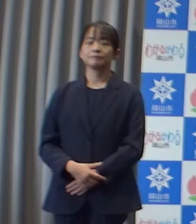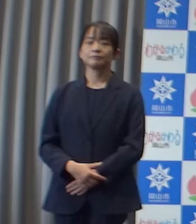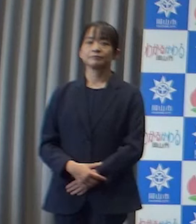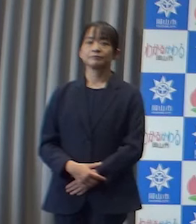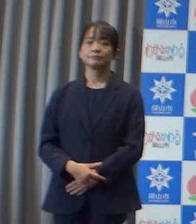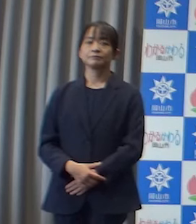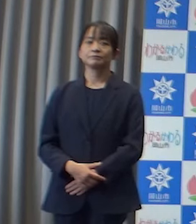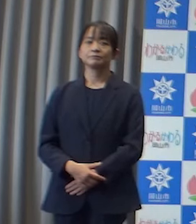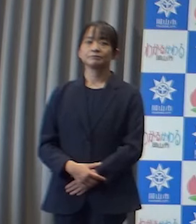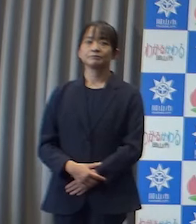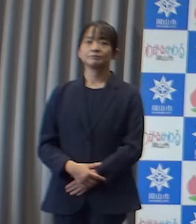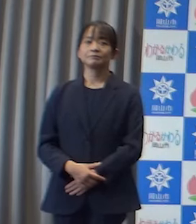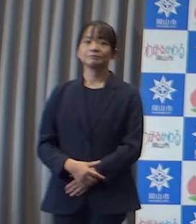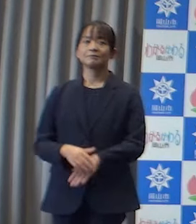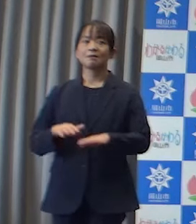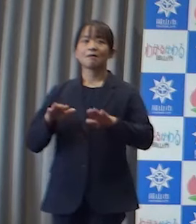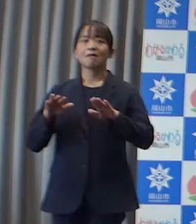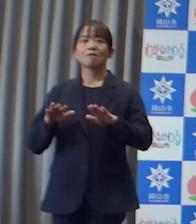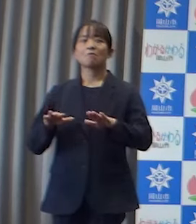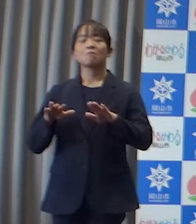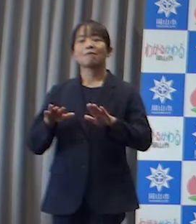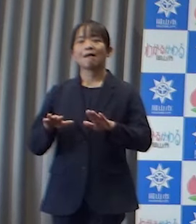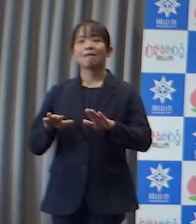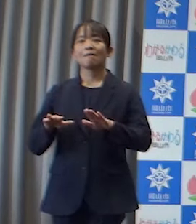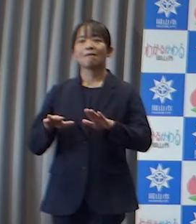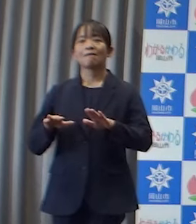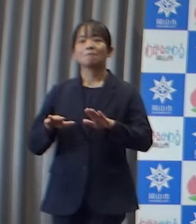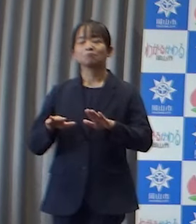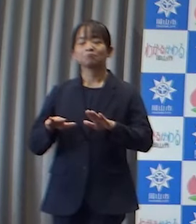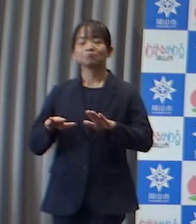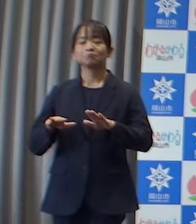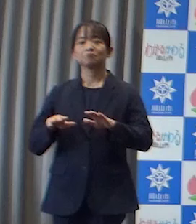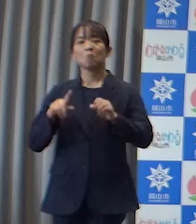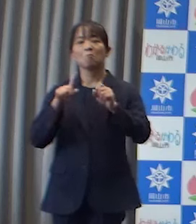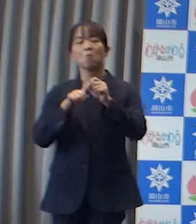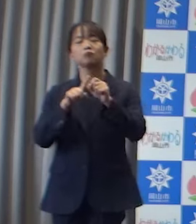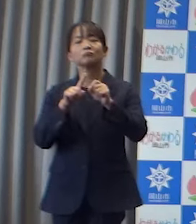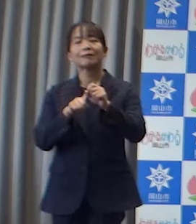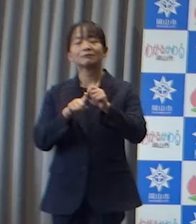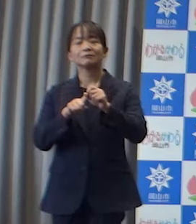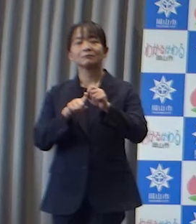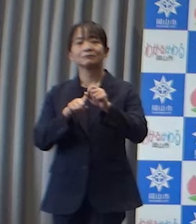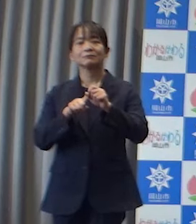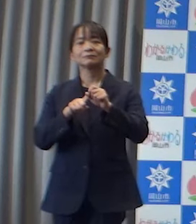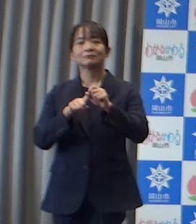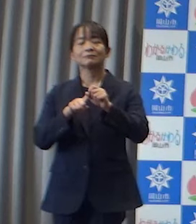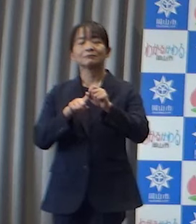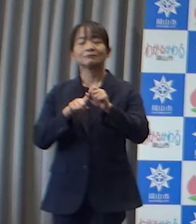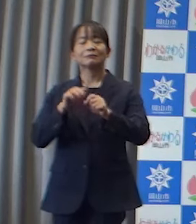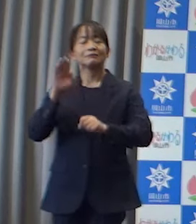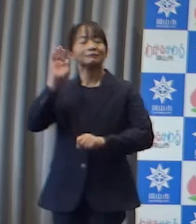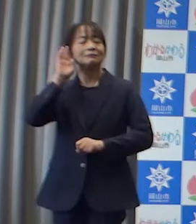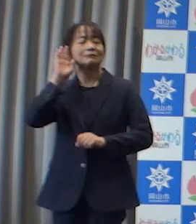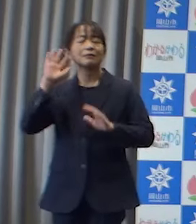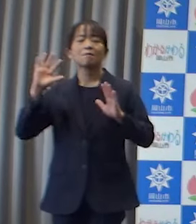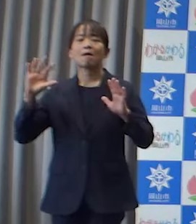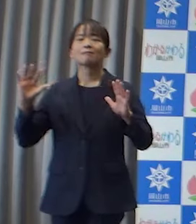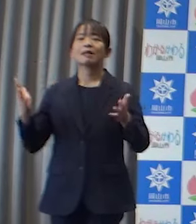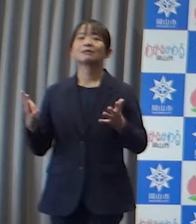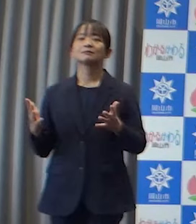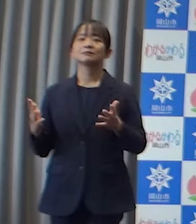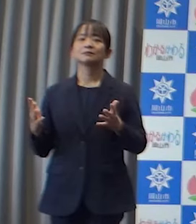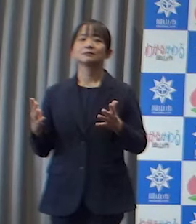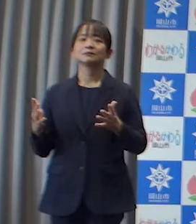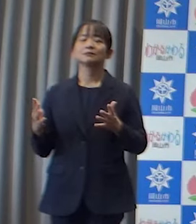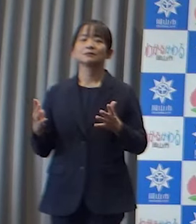今回は聞いてません、意図で、意図を聞くっていうのは多分議題整理